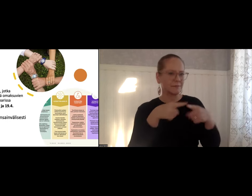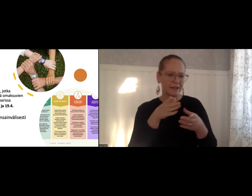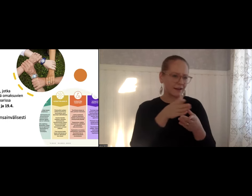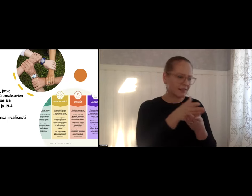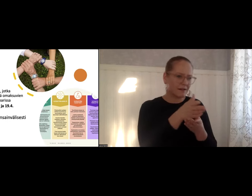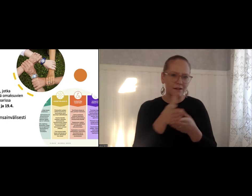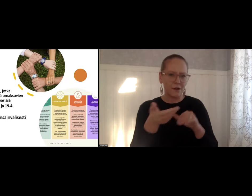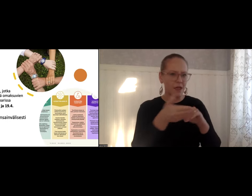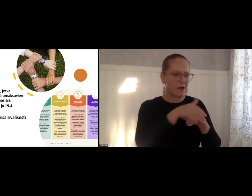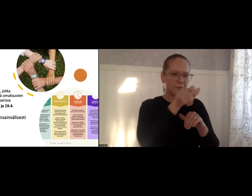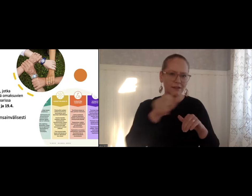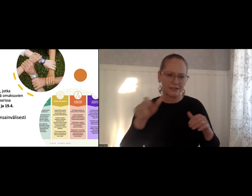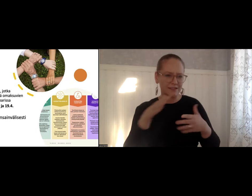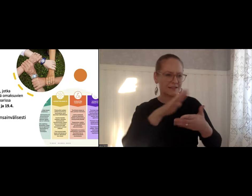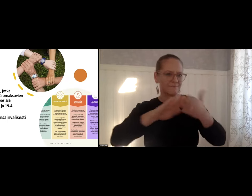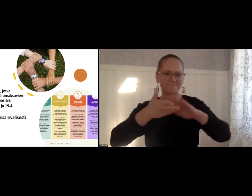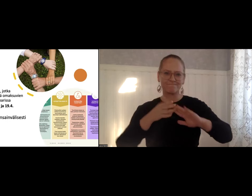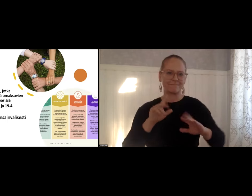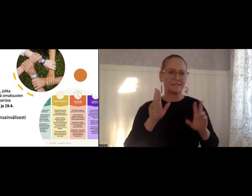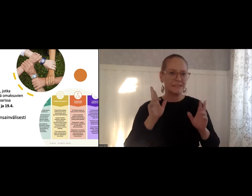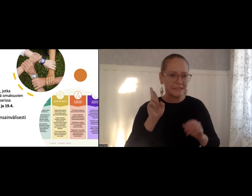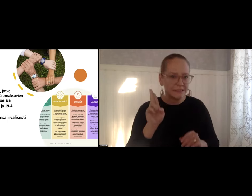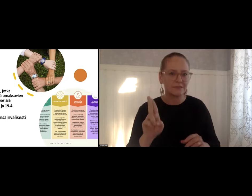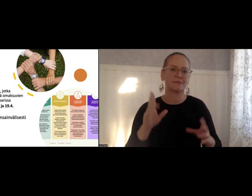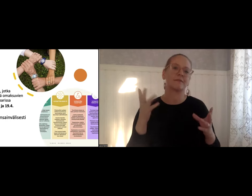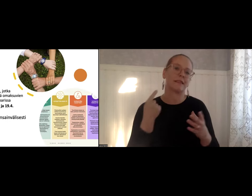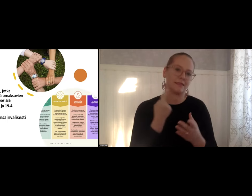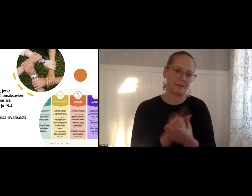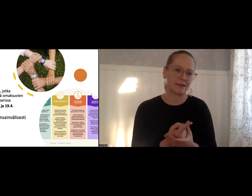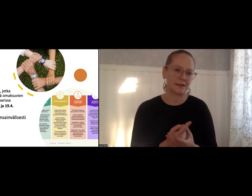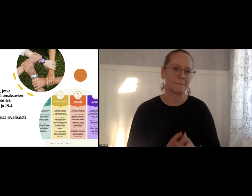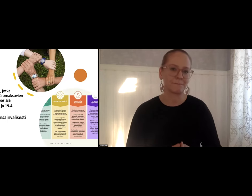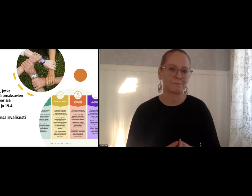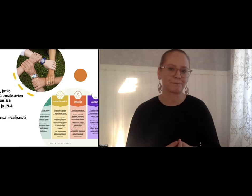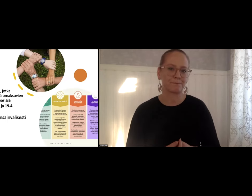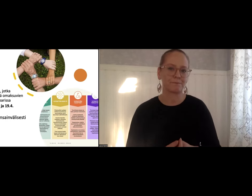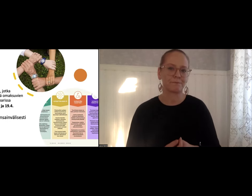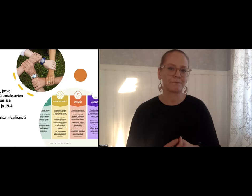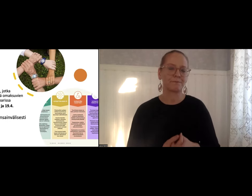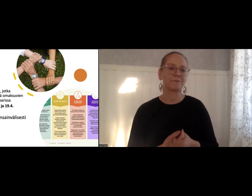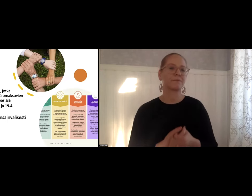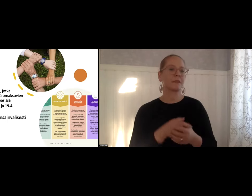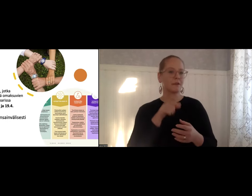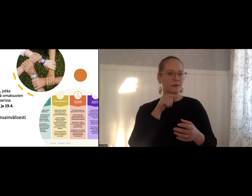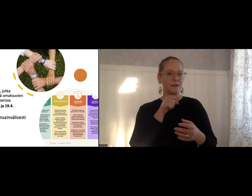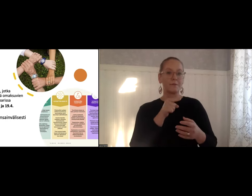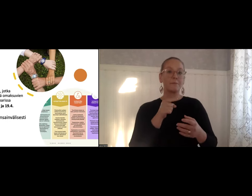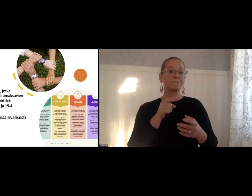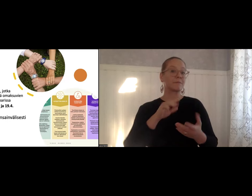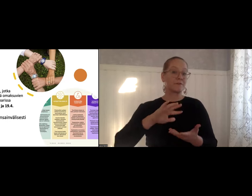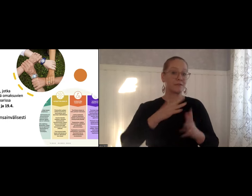Ja yhteistyön rakentaminen eri alan ammattilaisten välille, niin se on ollut meillä erittäin